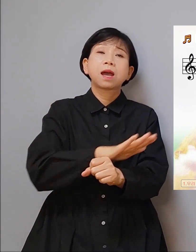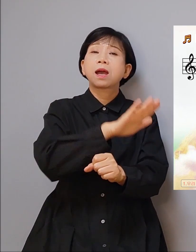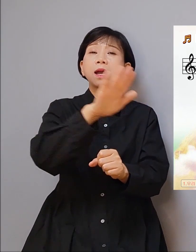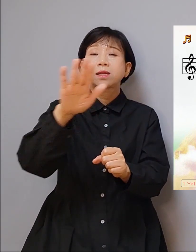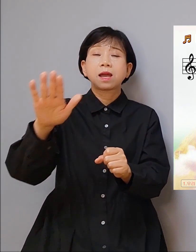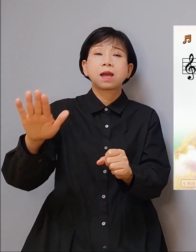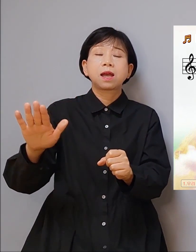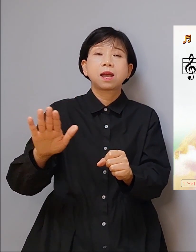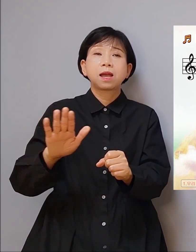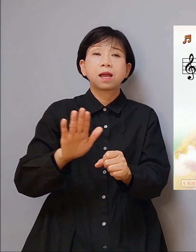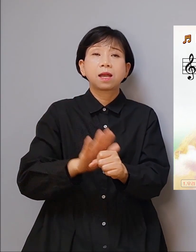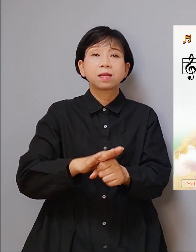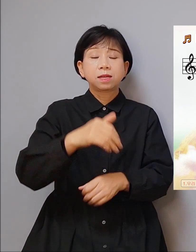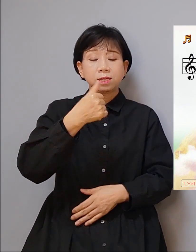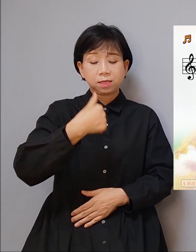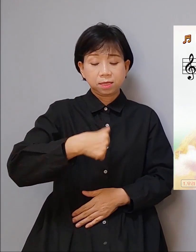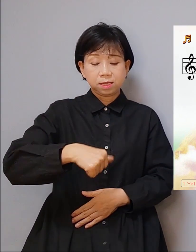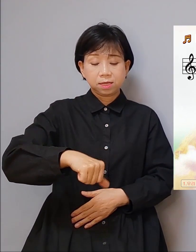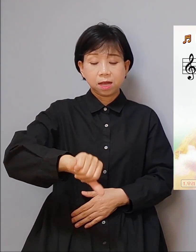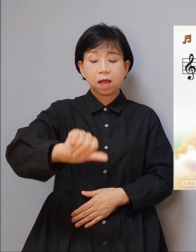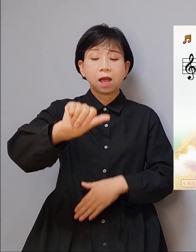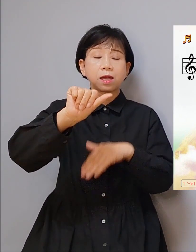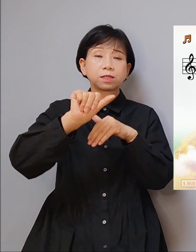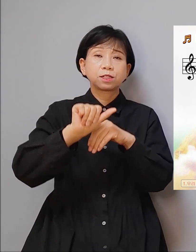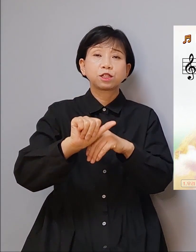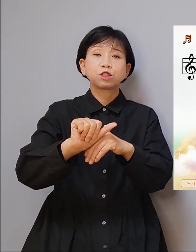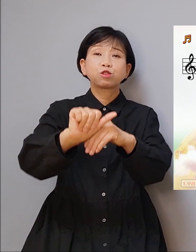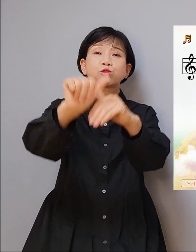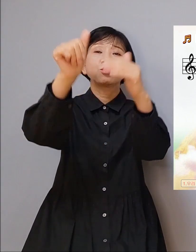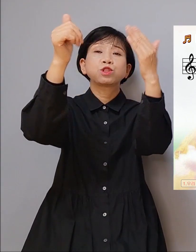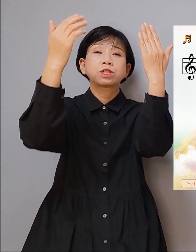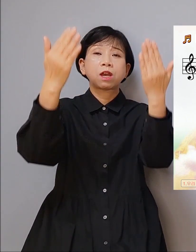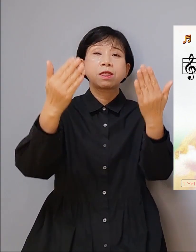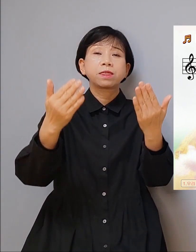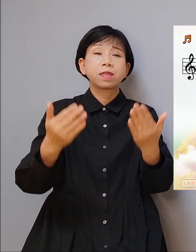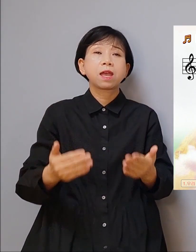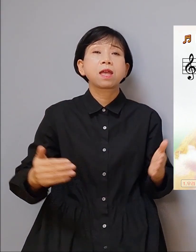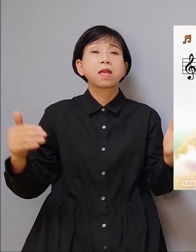하나님의 사랑 그 아들